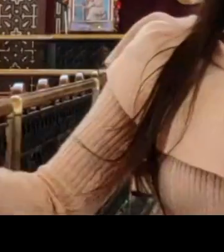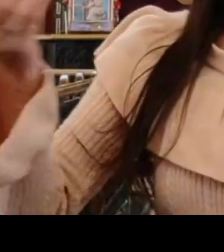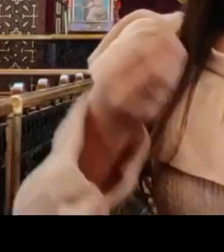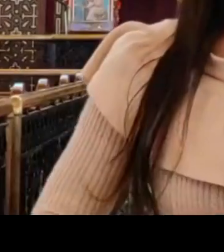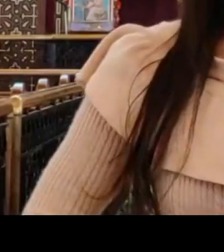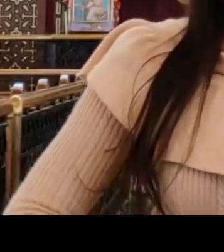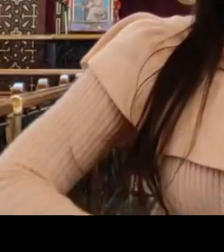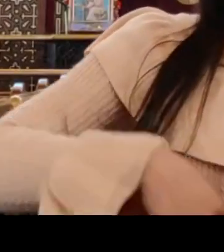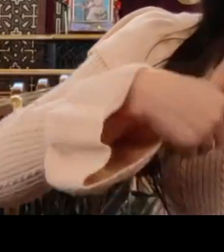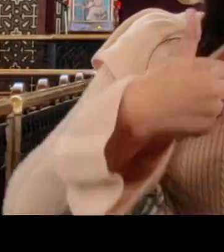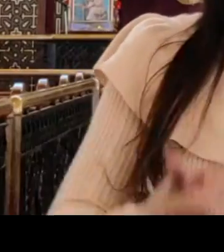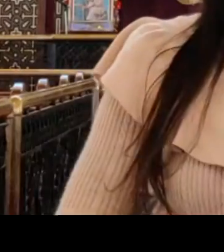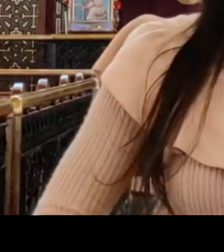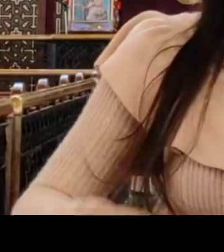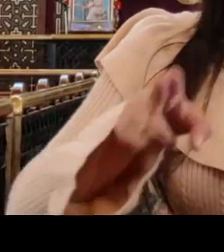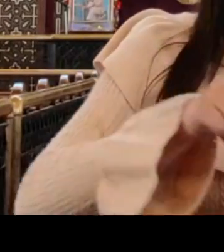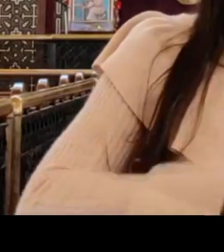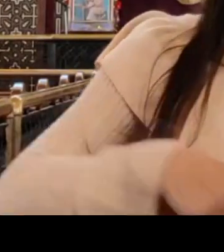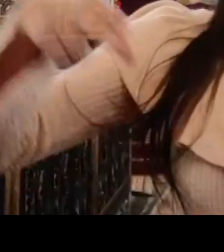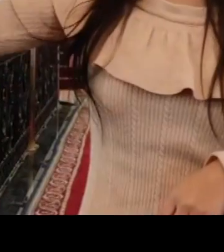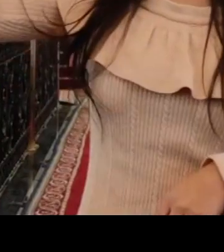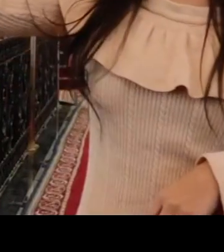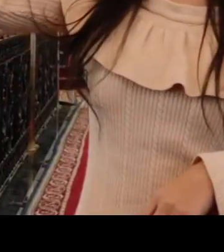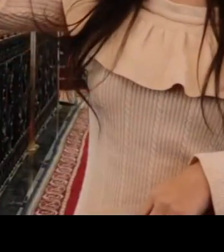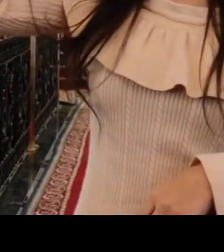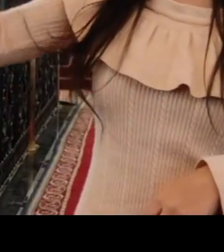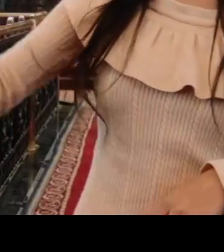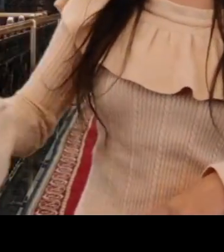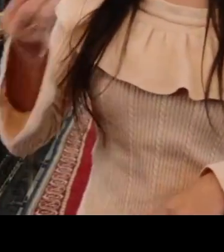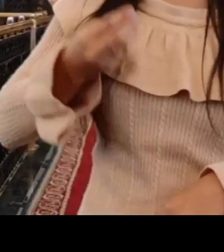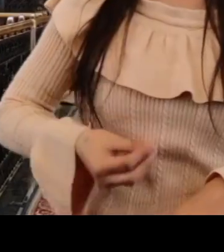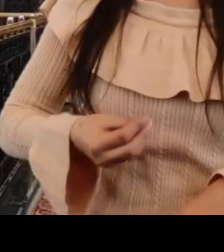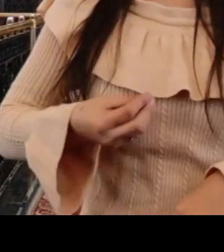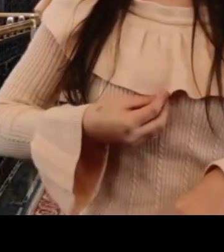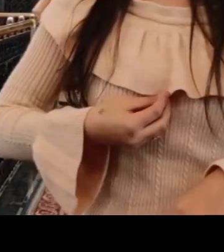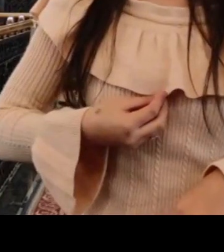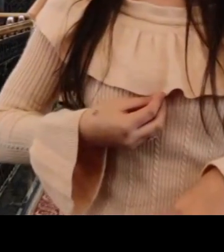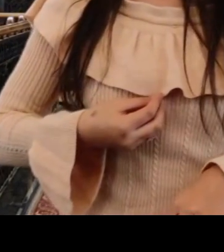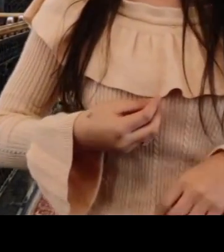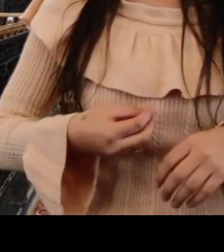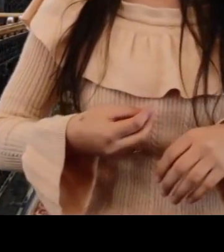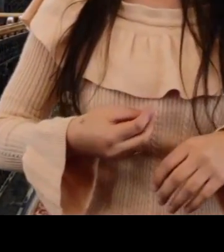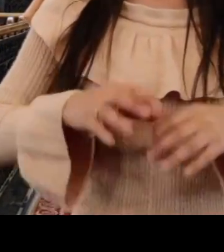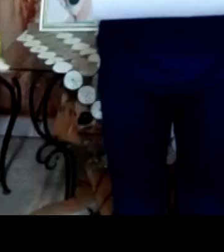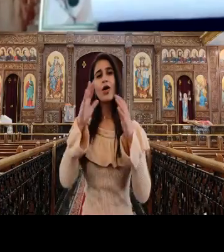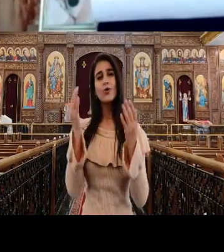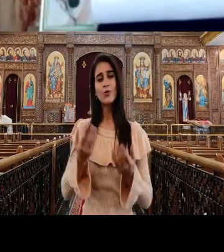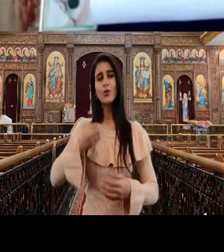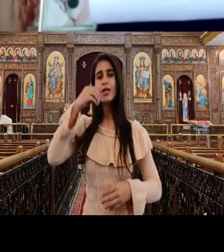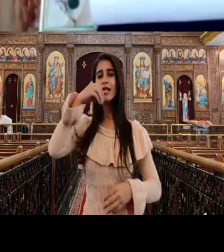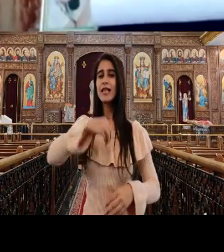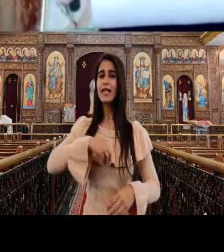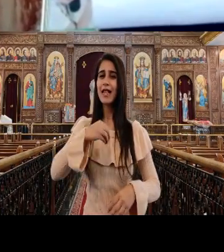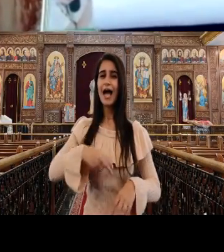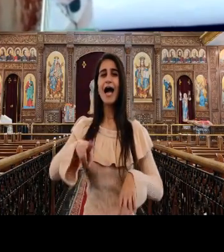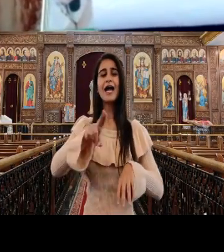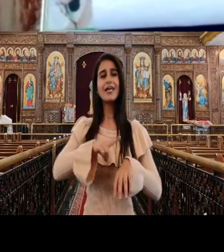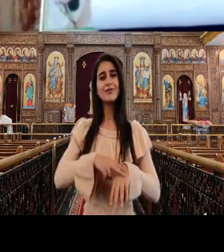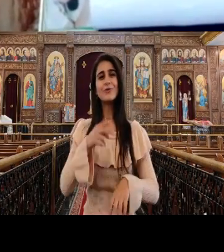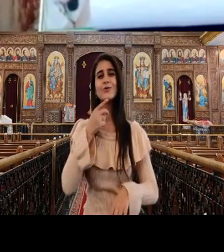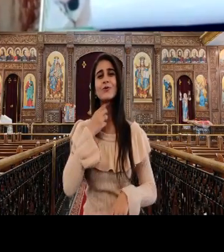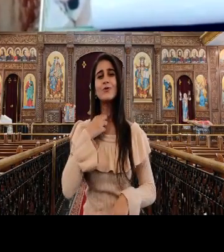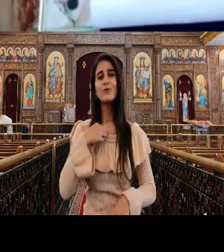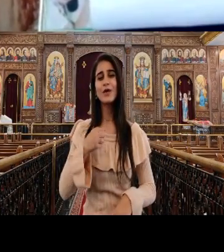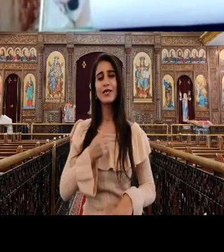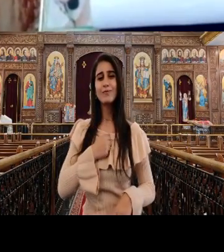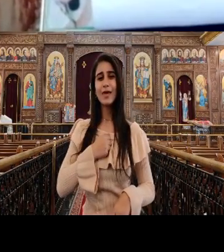ربي ياللي اديتني حياه والنعمه بتشوط بيها كل اللي